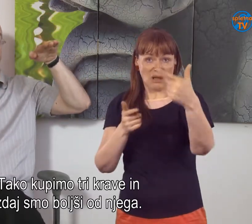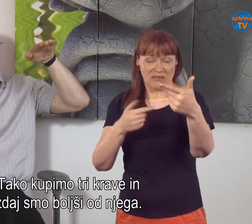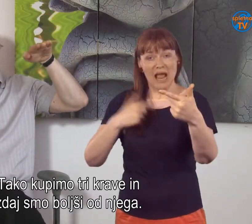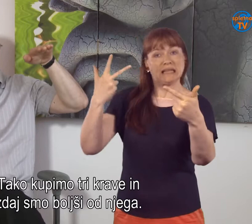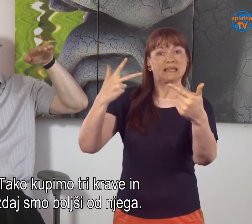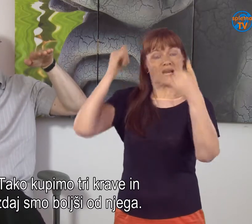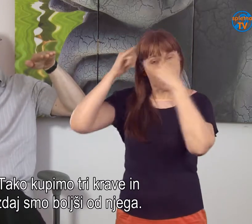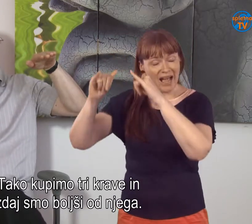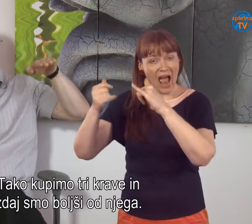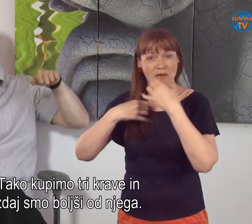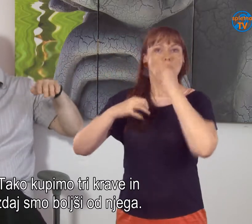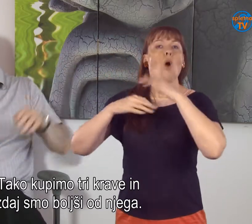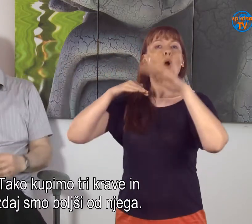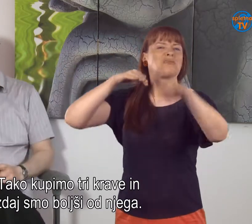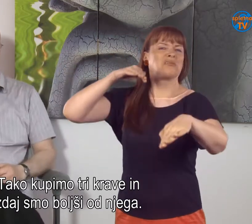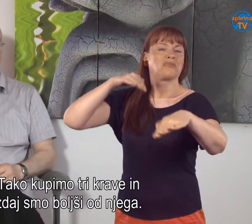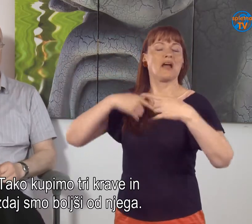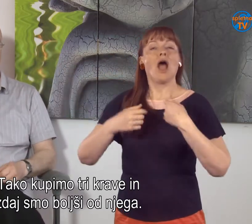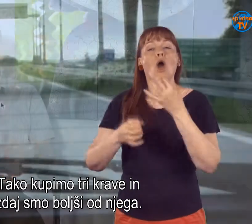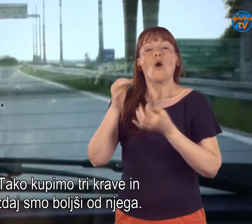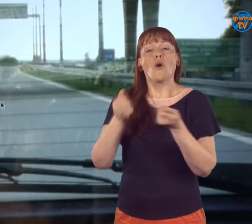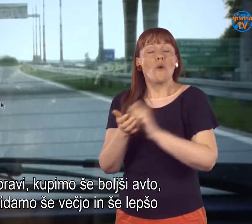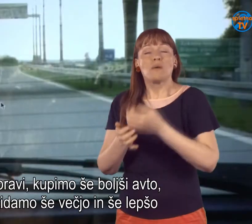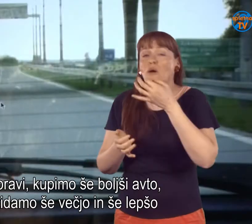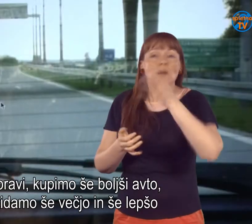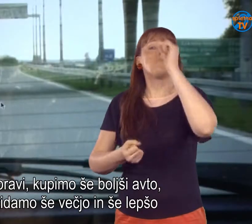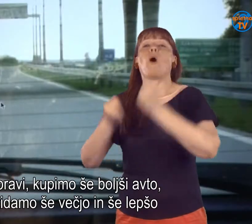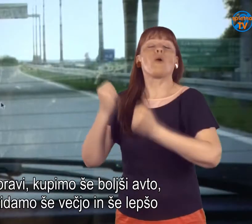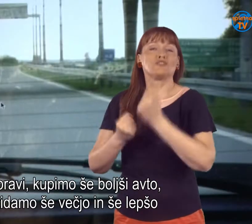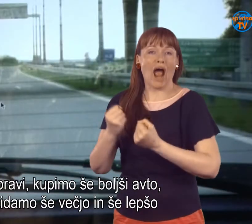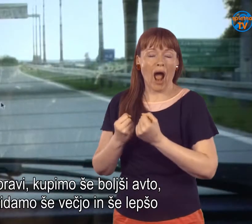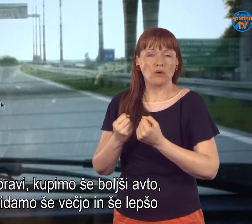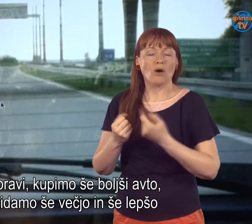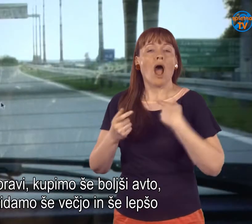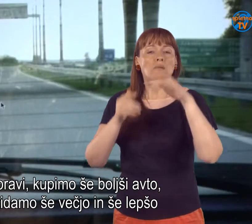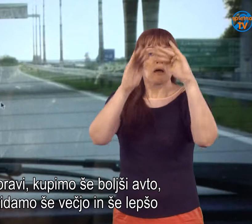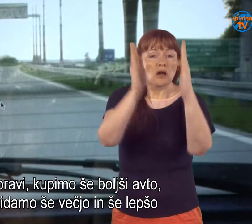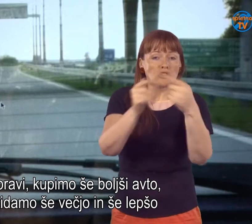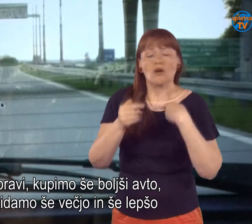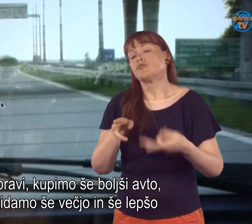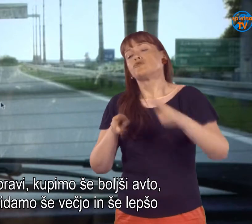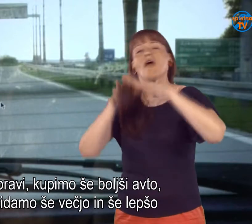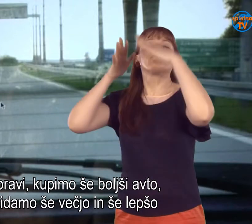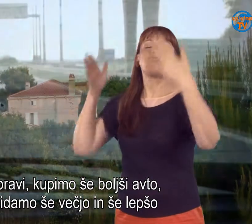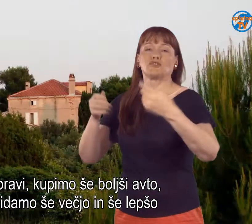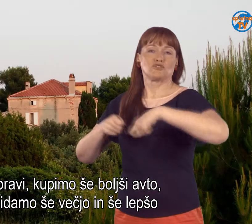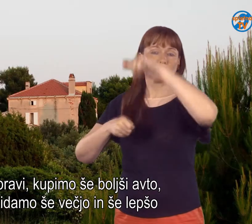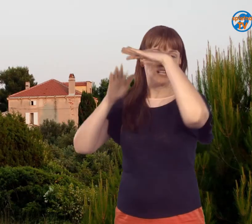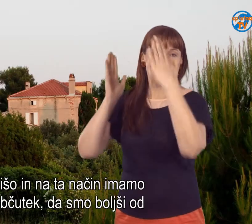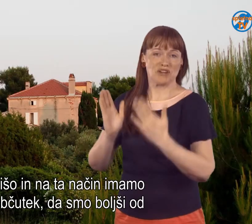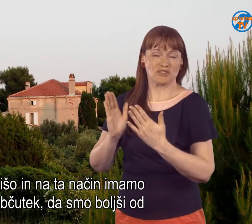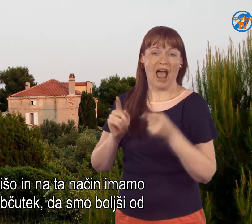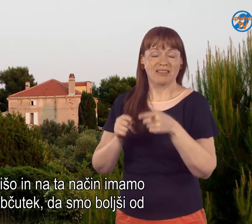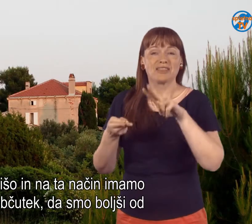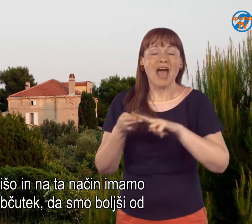kupimo mi 3 krave, potem smo pa mi boljši od njega. Ali pa kupimo še boljši avto, ali pa si zidamo še večjo in lepšo